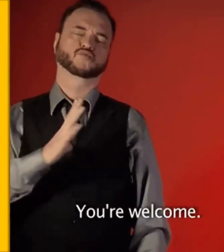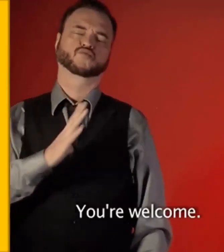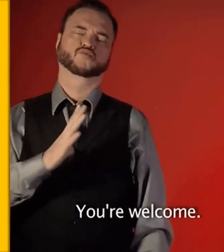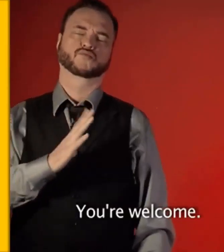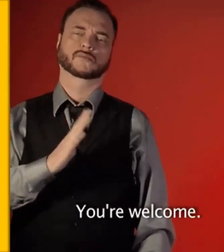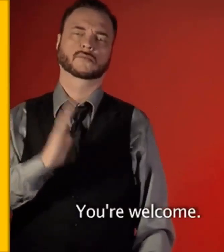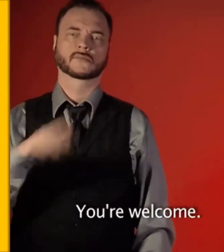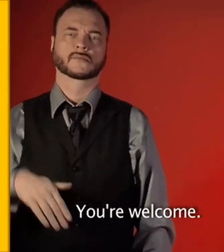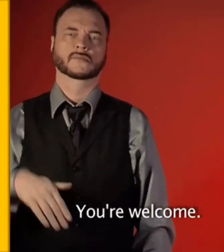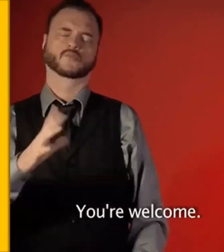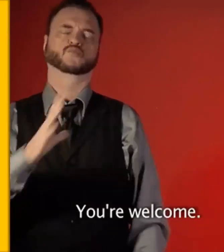Right?